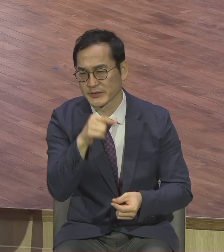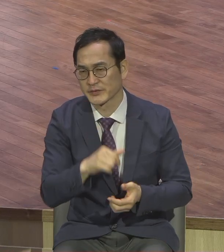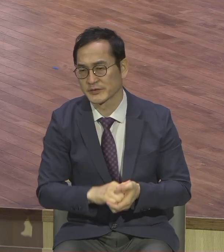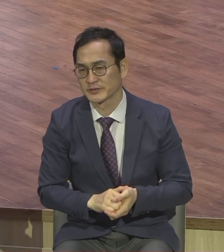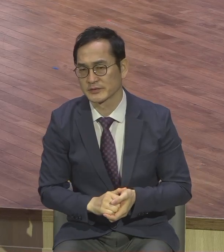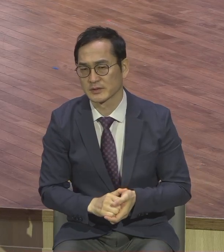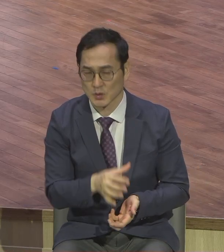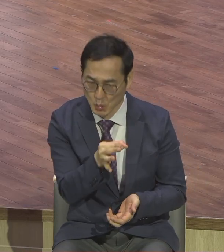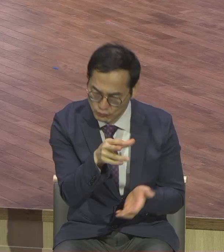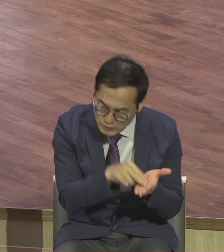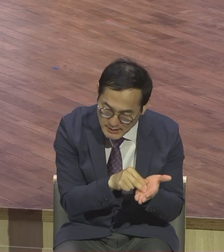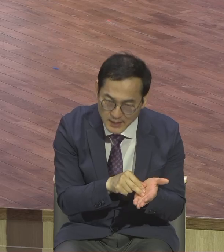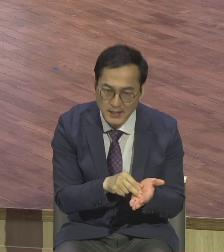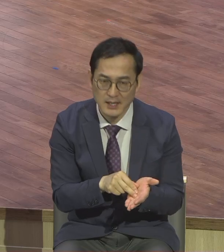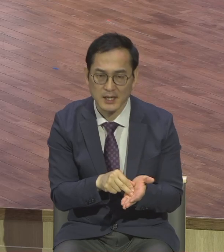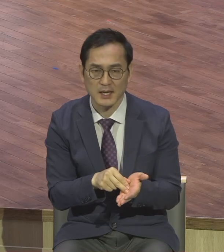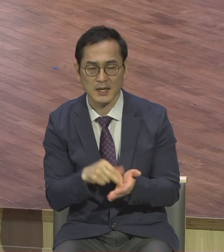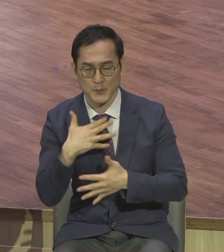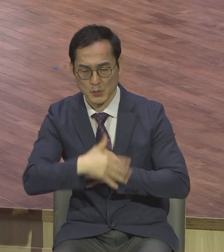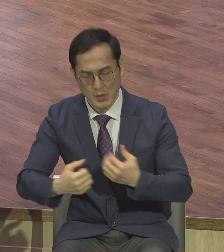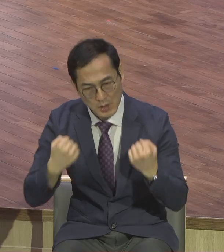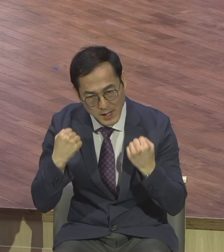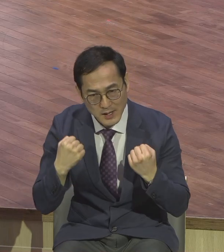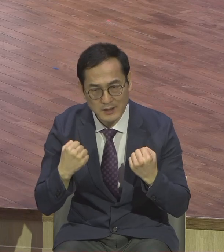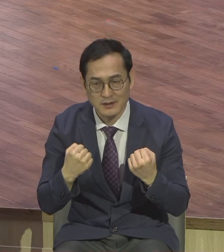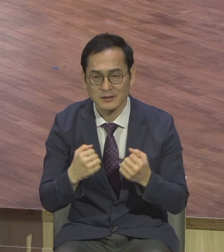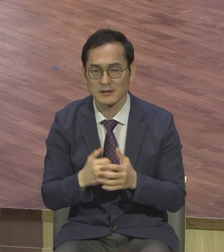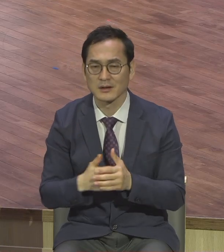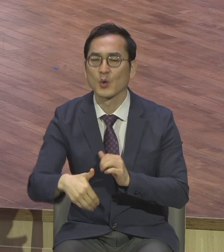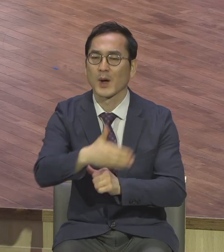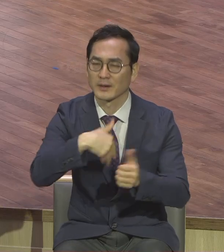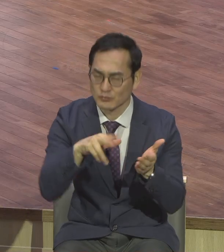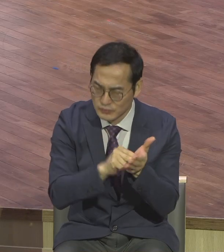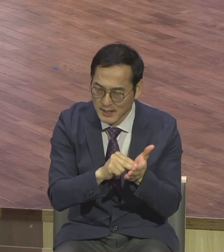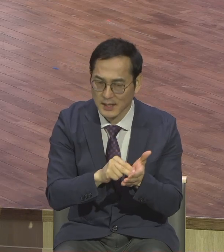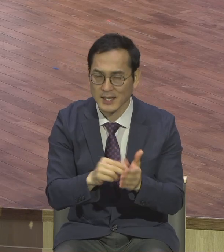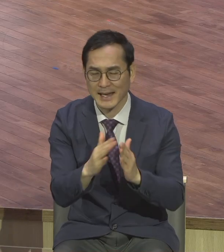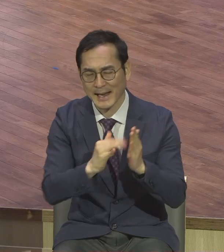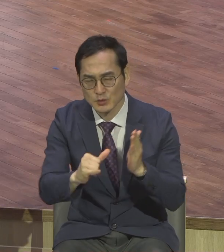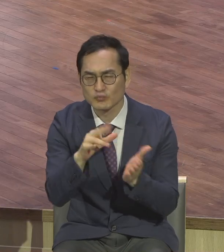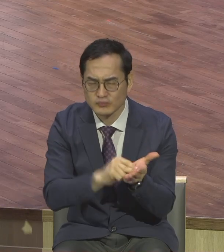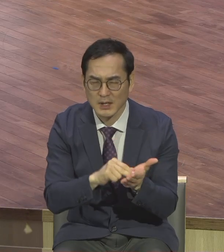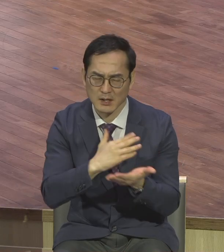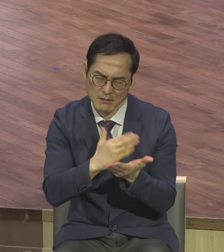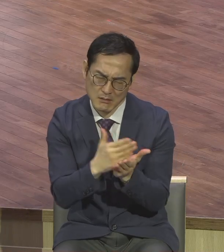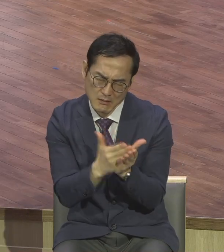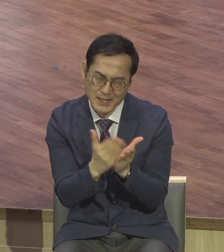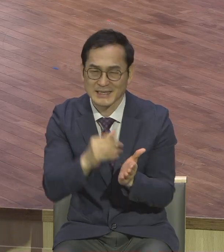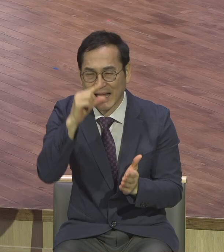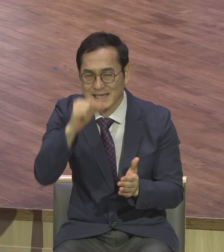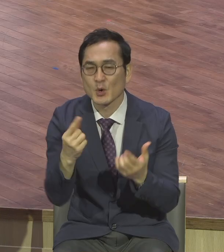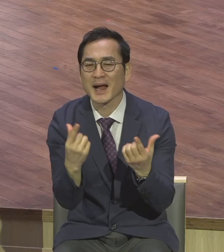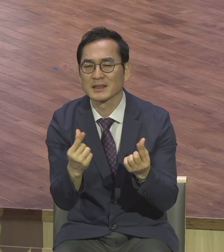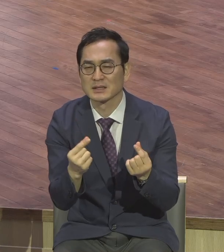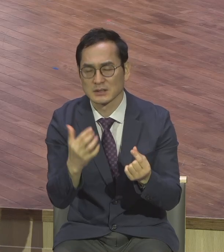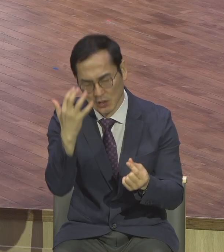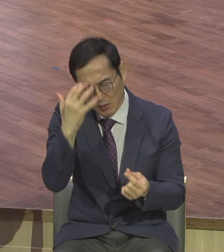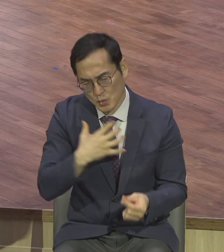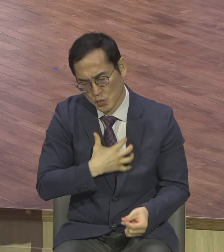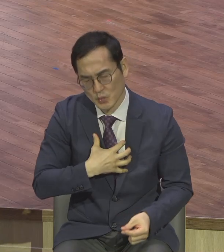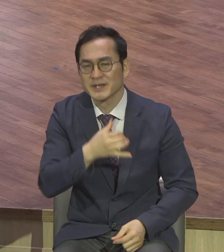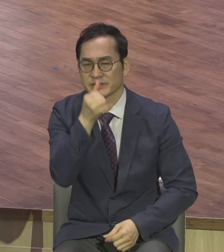경제적으로 건강해서 환경적으로 가족 중에 있어요. 그런 거 사단이 주는 것